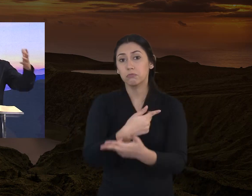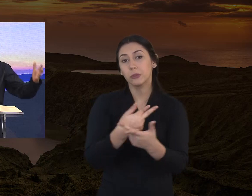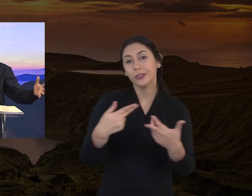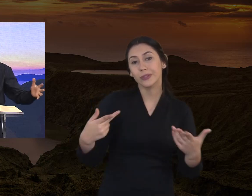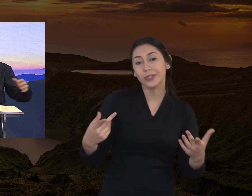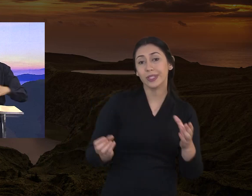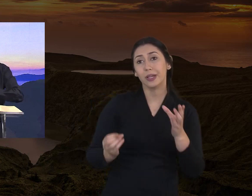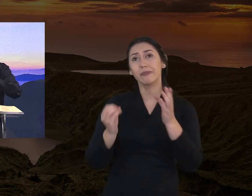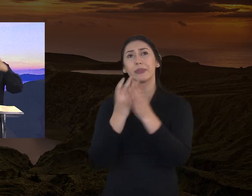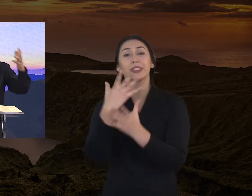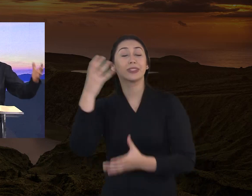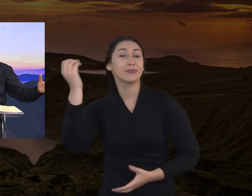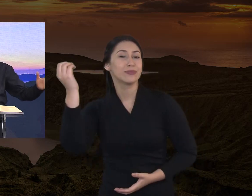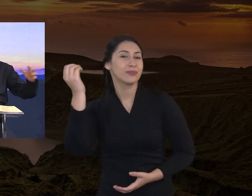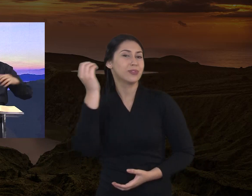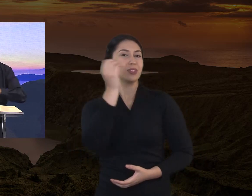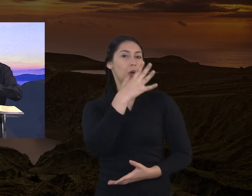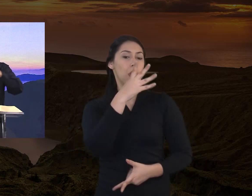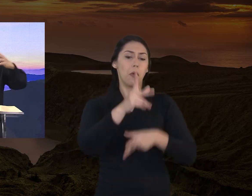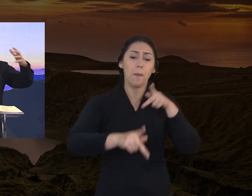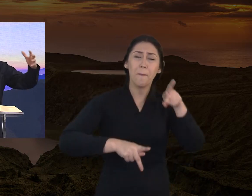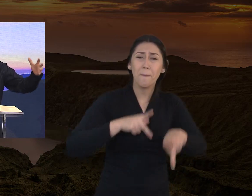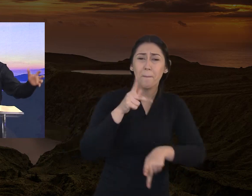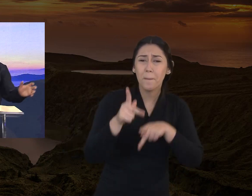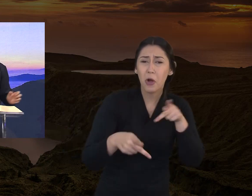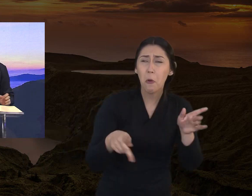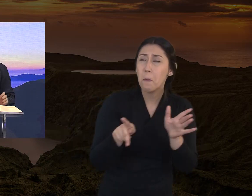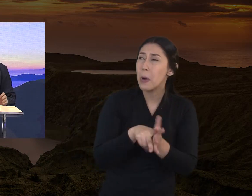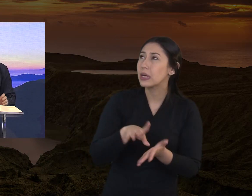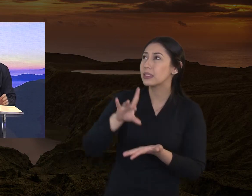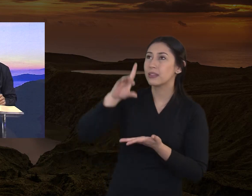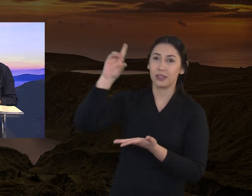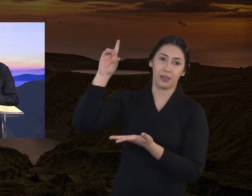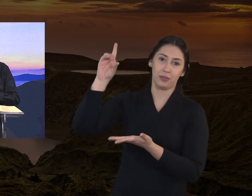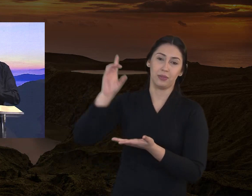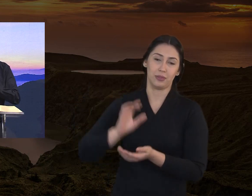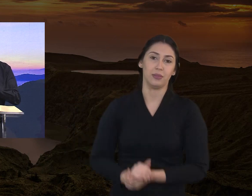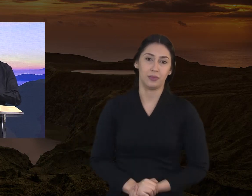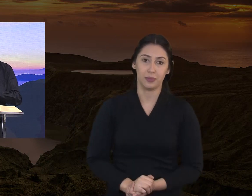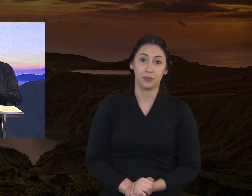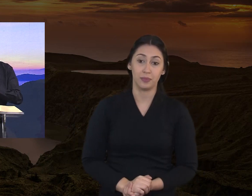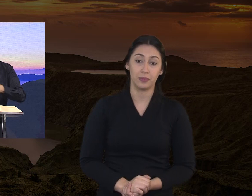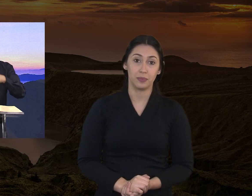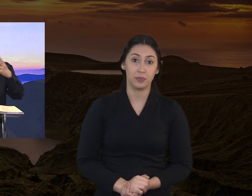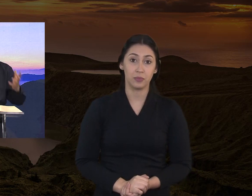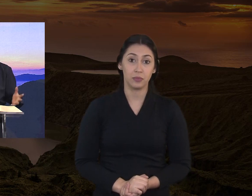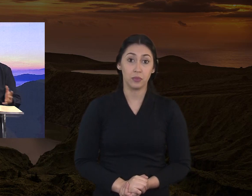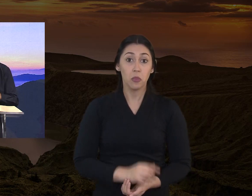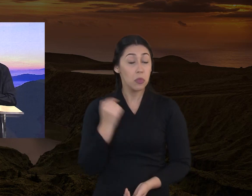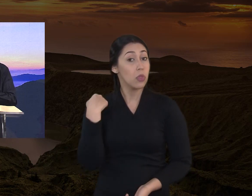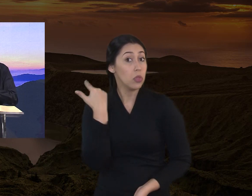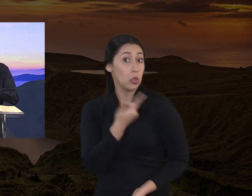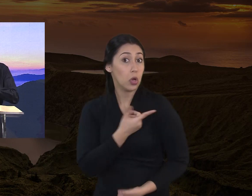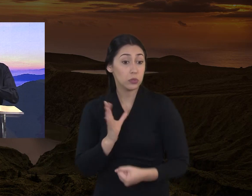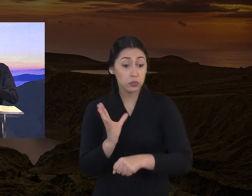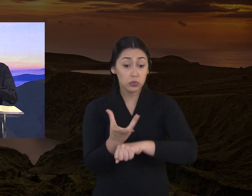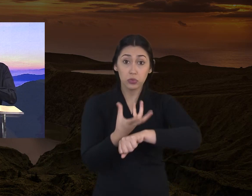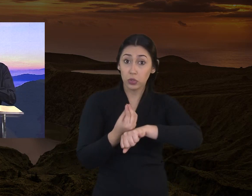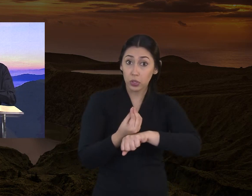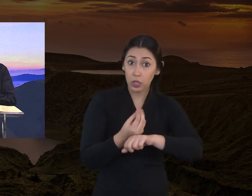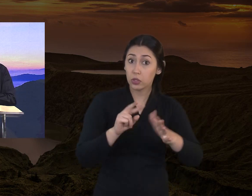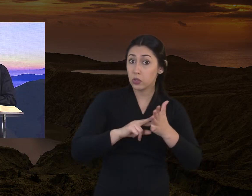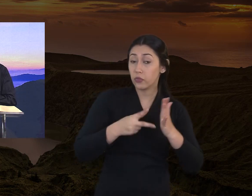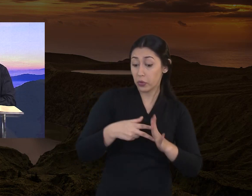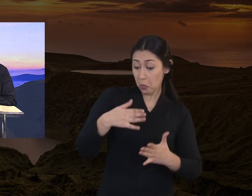nova criação, da igreja, do povo celestial de Deus, né? É isso, do corpo de Cristo. Então isso é uma